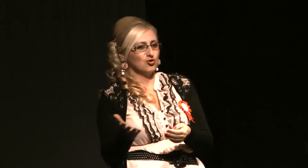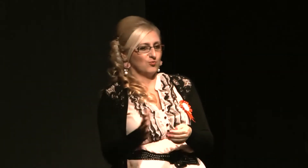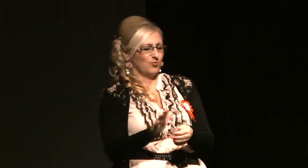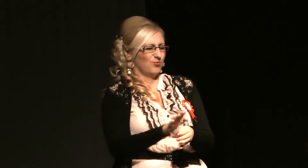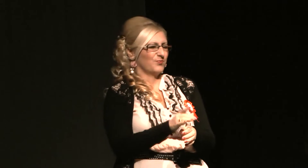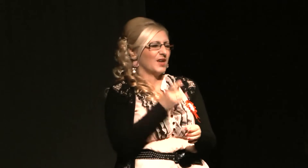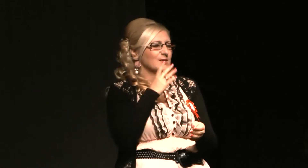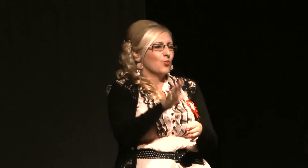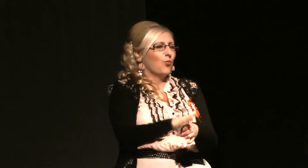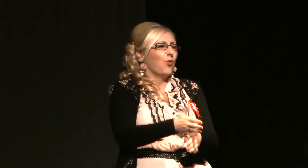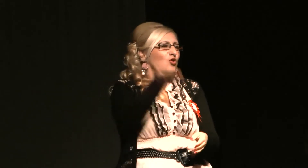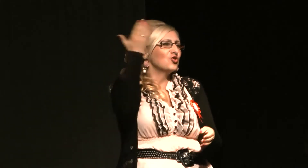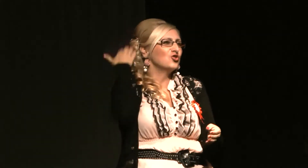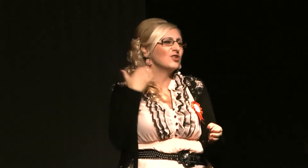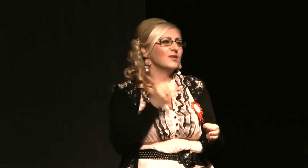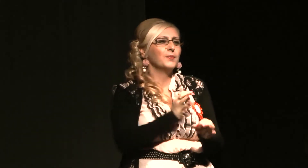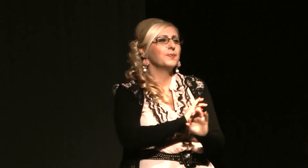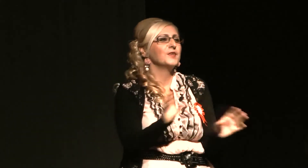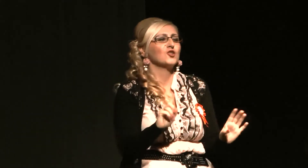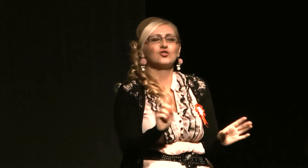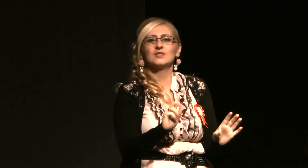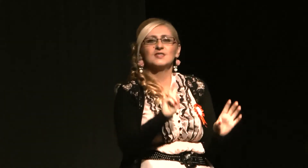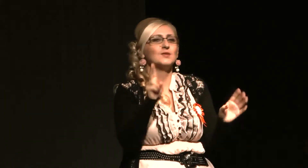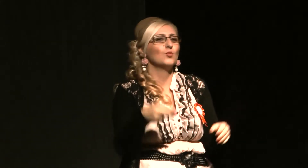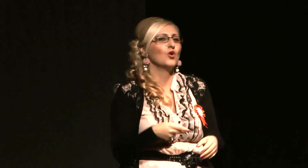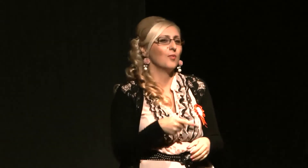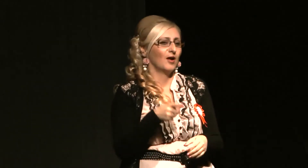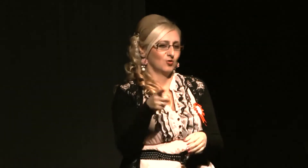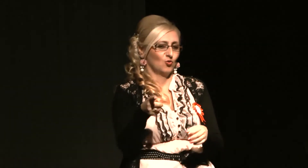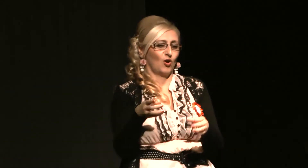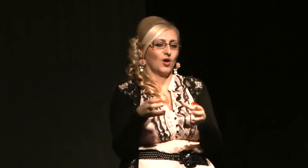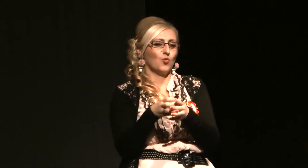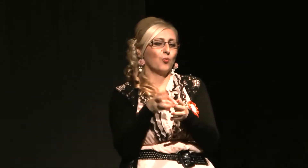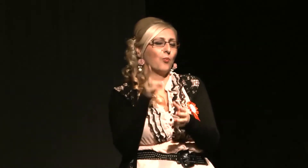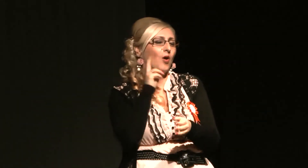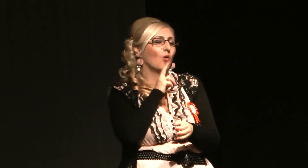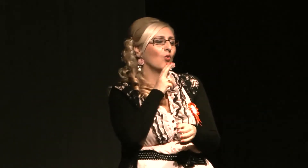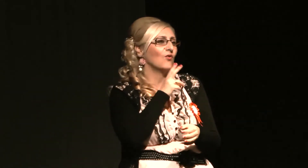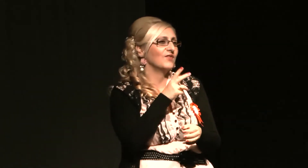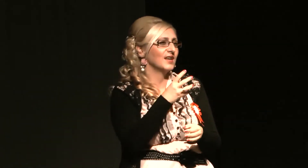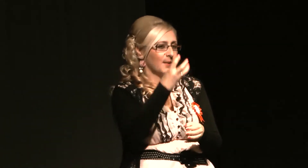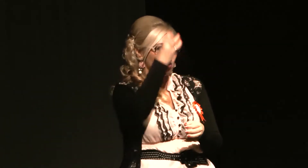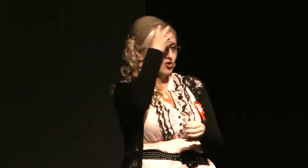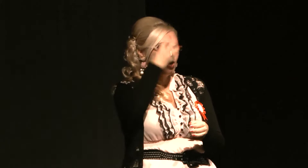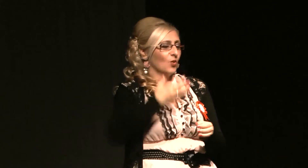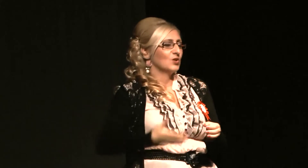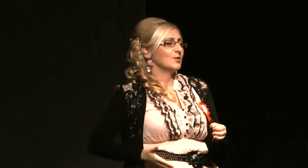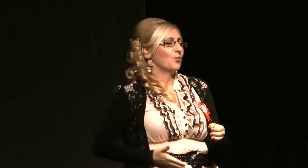udruženje. Za svo to vreme mi smo imali brojne aktivnosti.